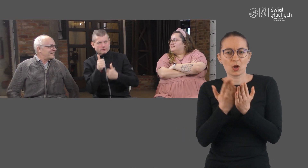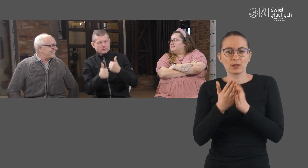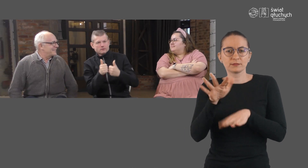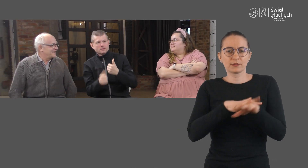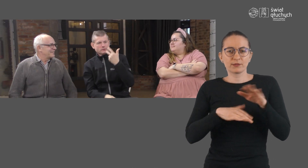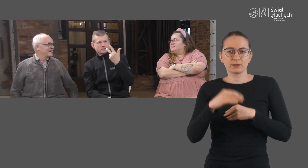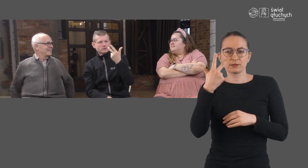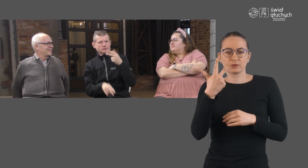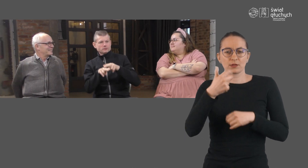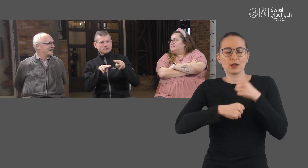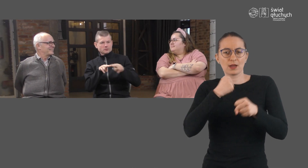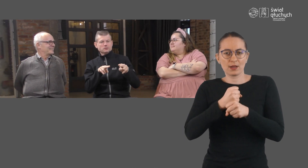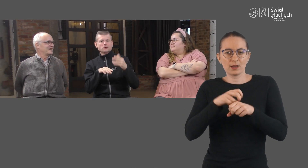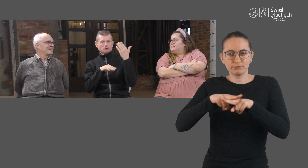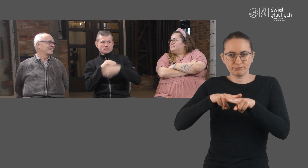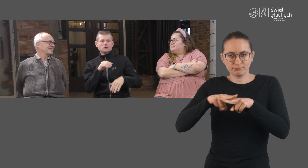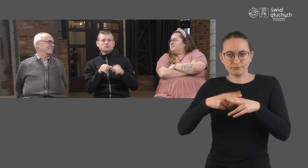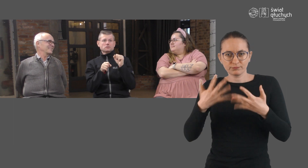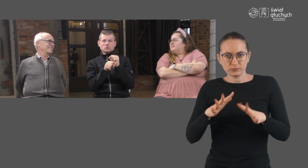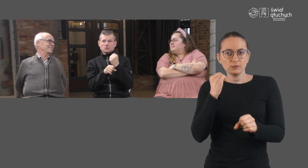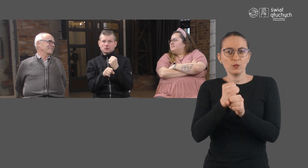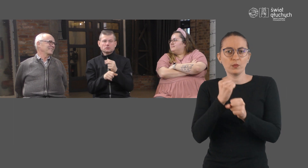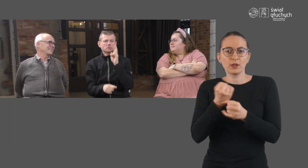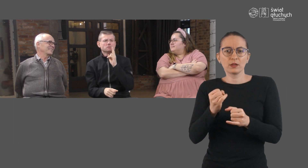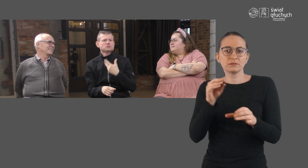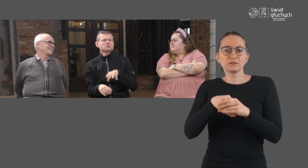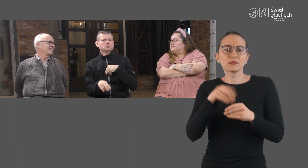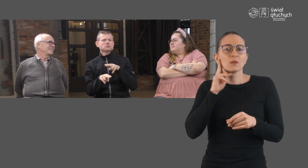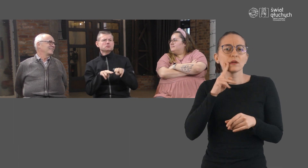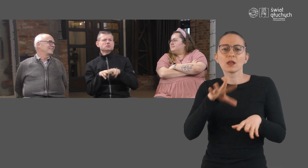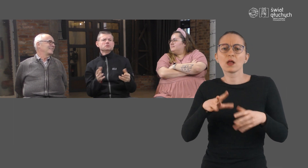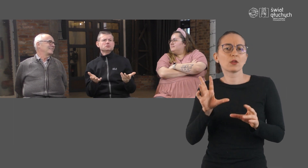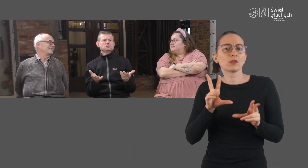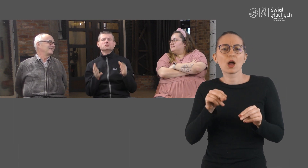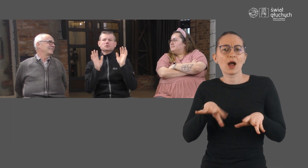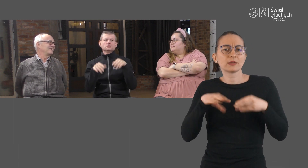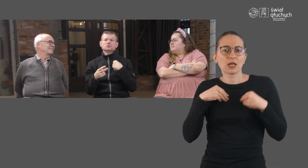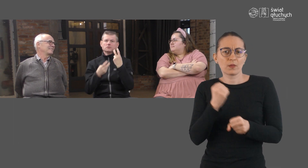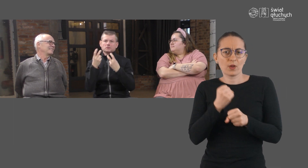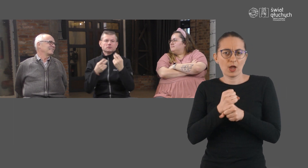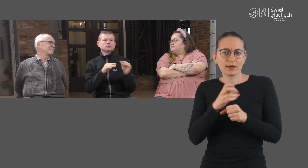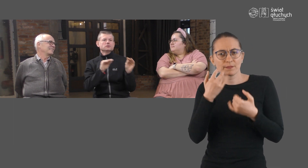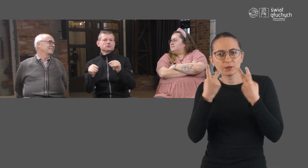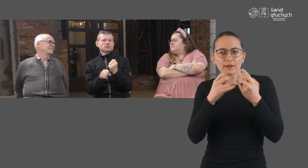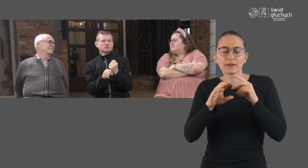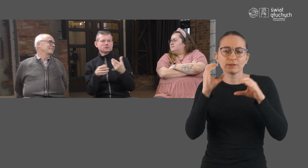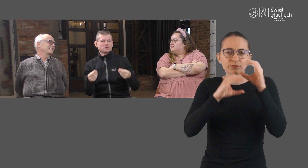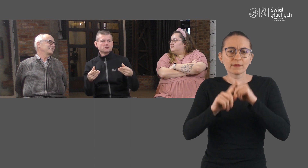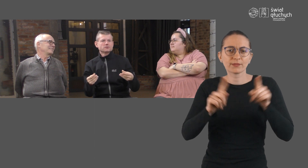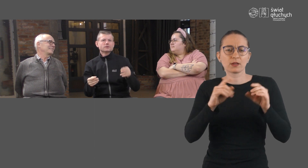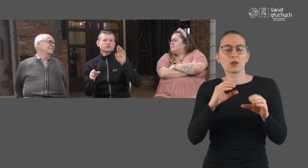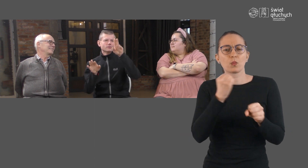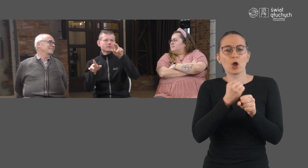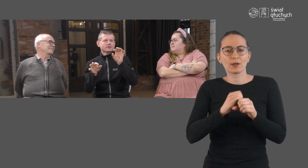Ja w szkole zawodowej byłem 3 lata jako ślusarz, skończyłem tą szkołę, poszedłem, nie przyjęli mnie jako głuchego do